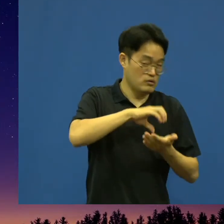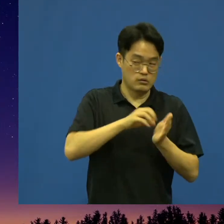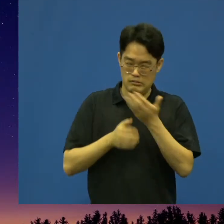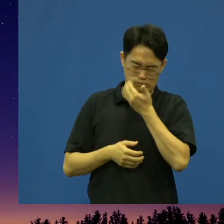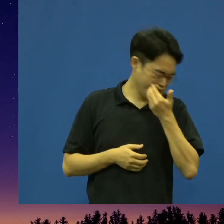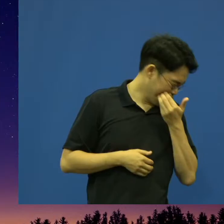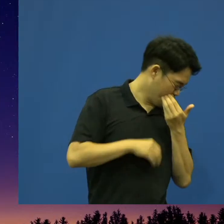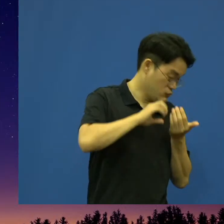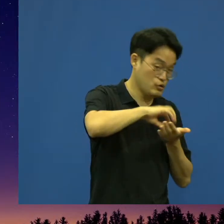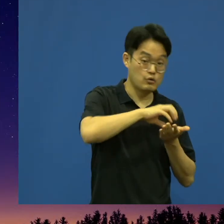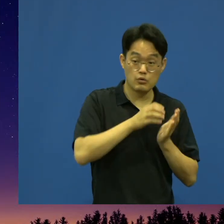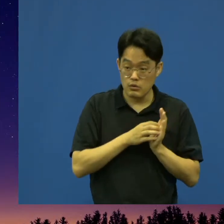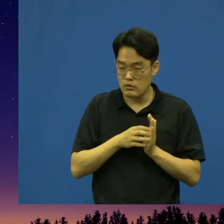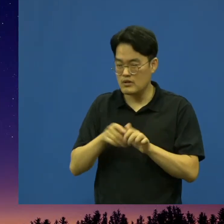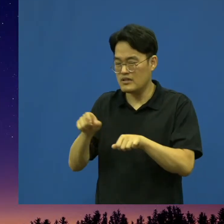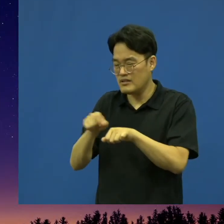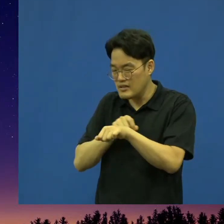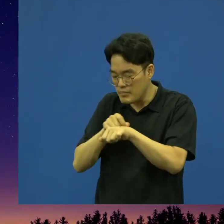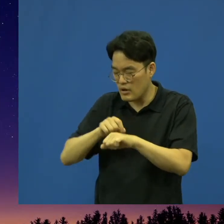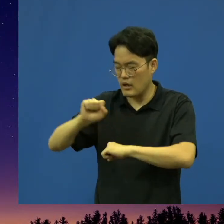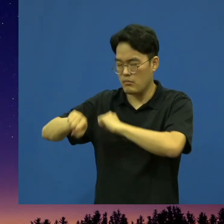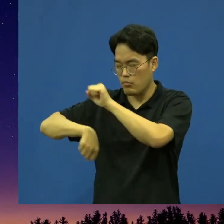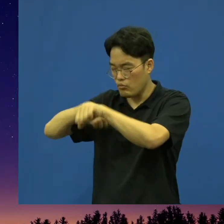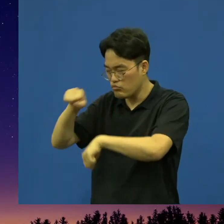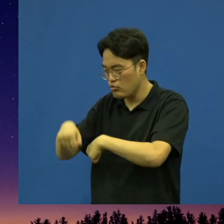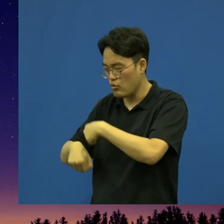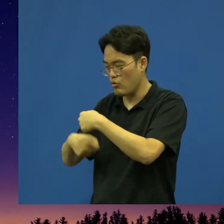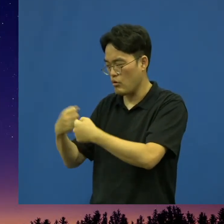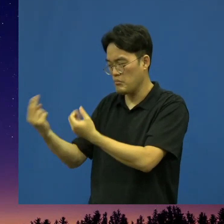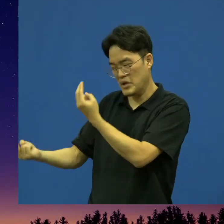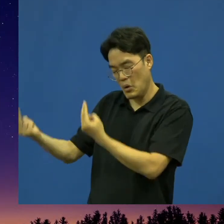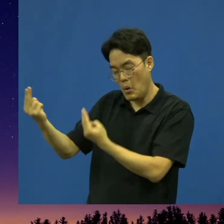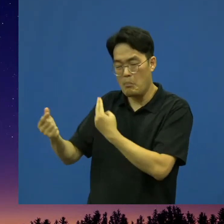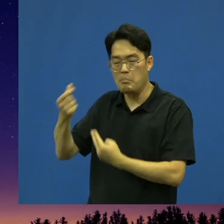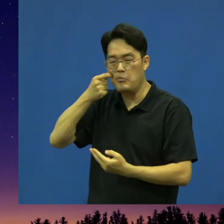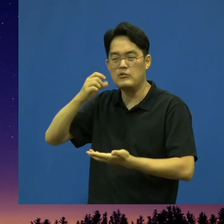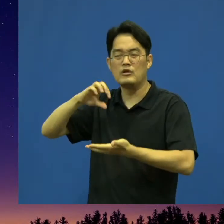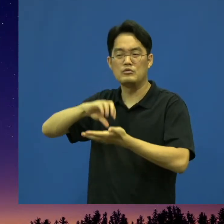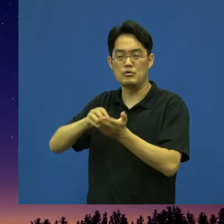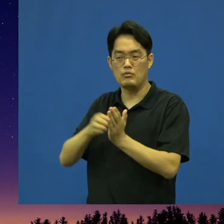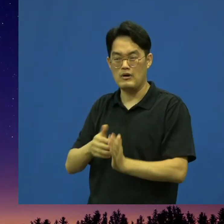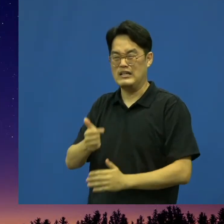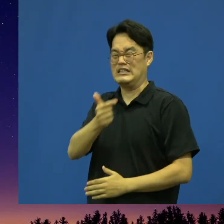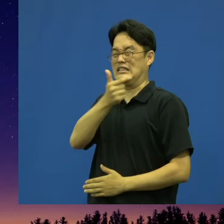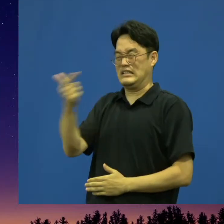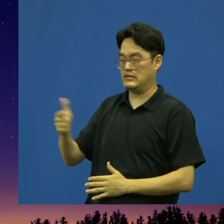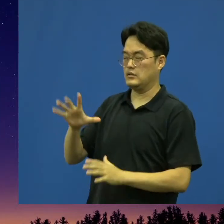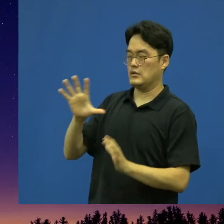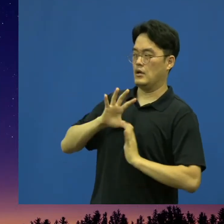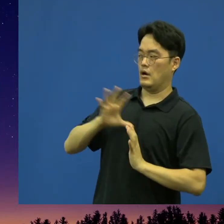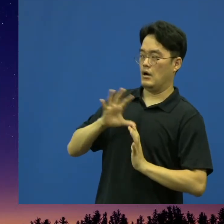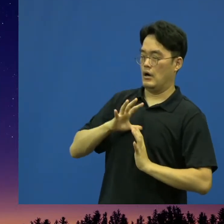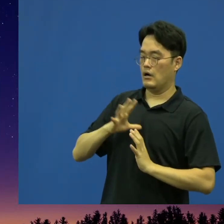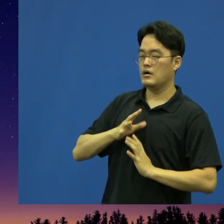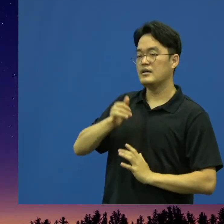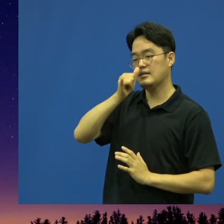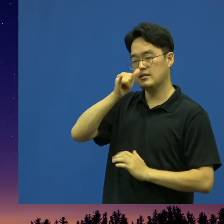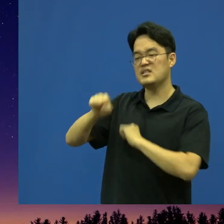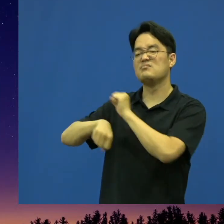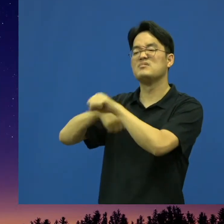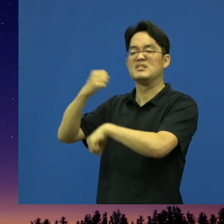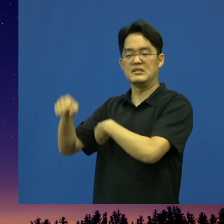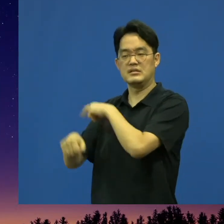특정한 짐승에다 비유를 못하고 있어요. 그만큼 엄청난 공포심을 불러일으켰는데 이